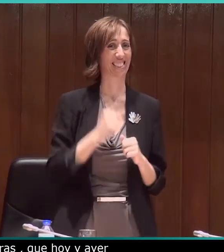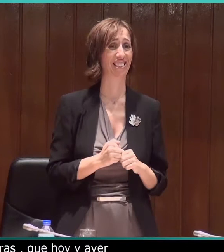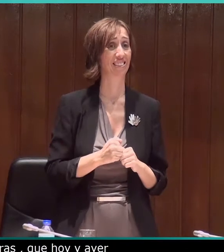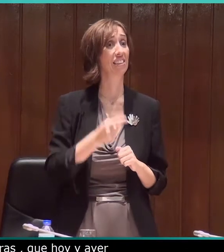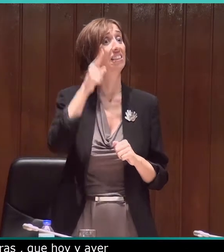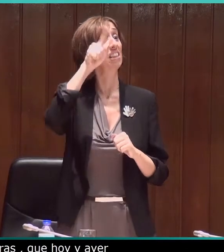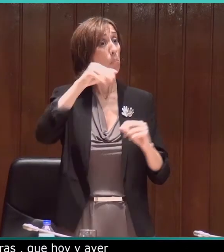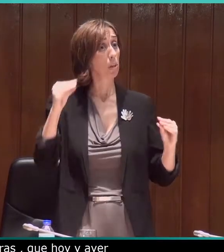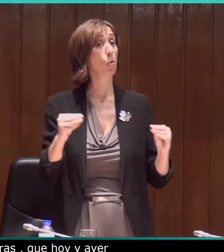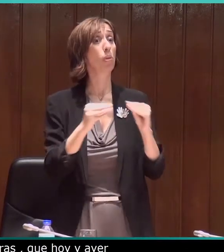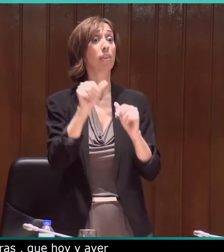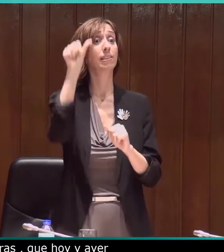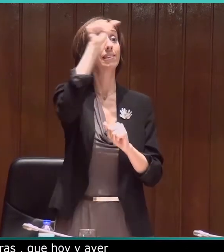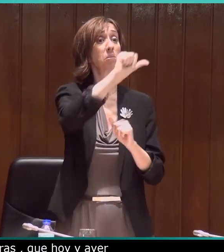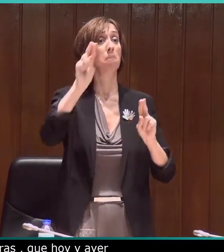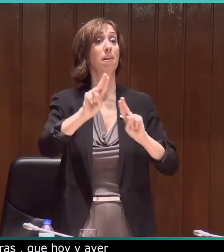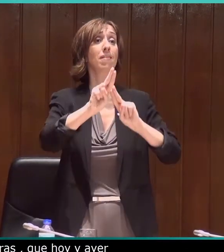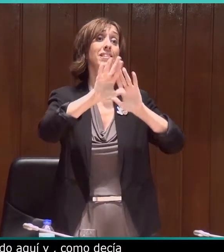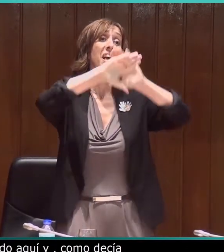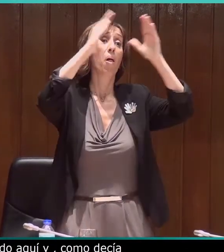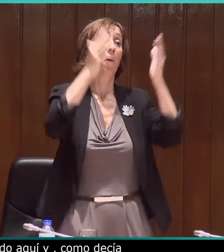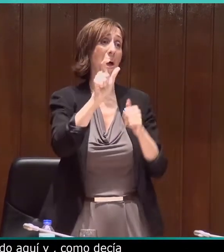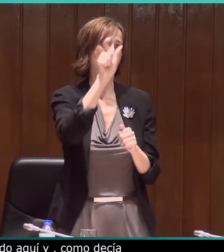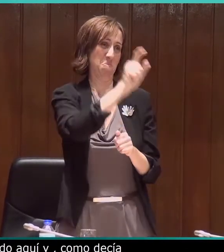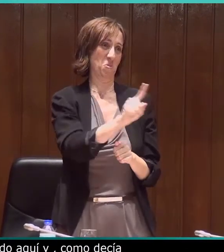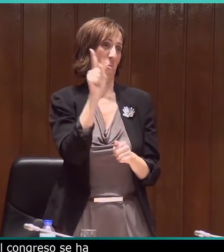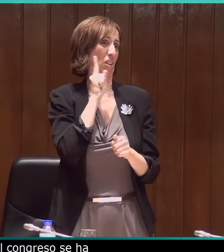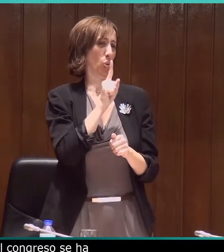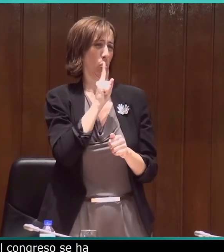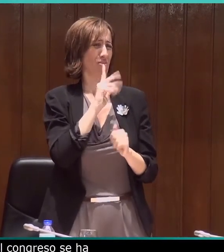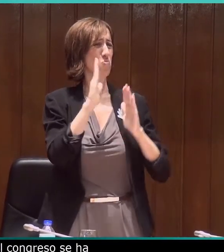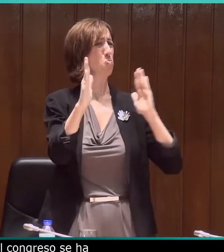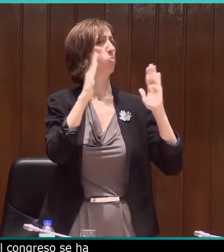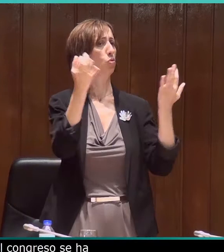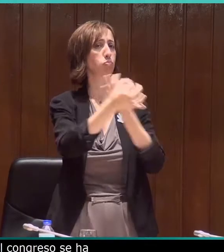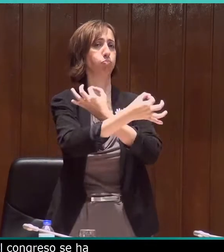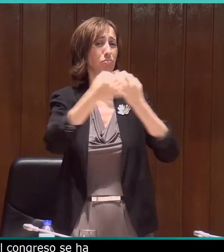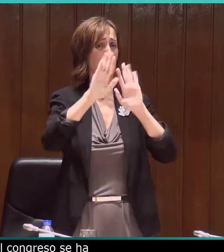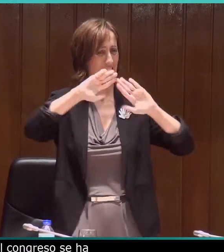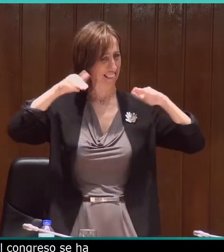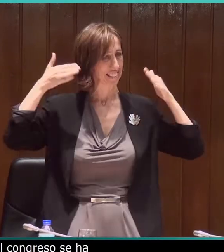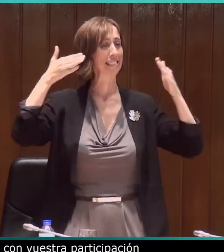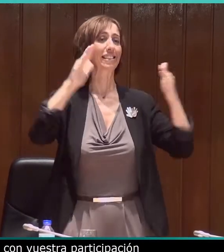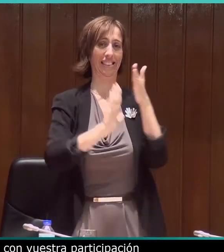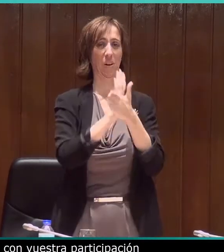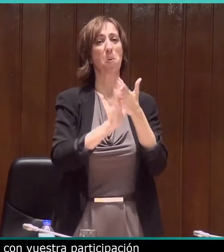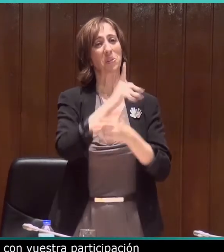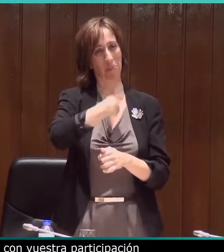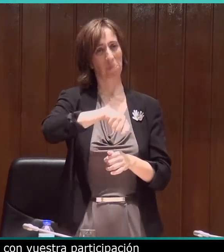adecuado para el comienzo de este congreso también coincide con la semana internacional de las personas sordas por tanto es un